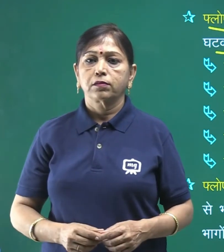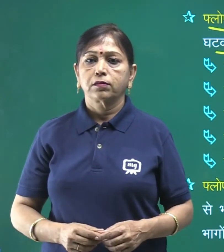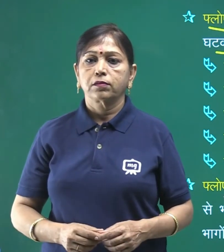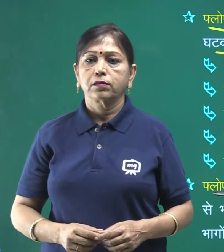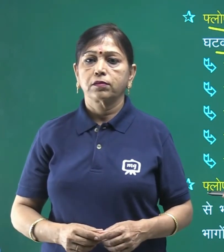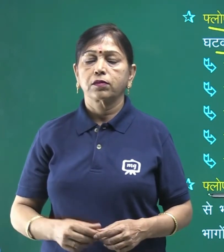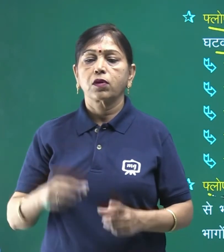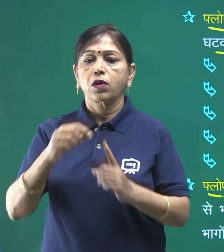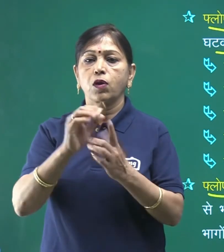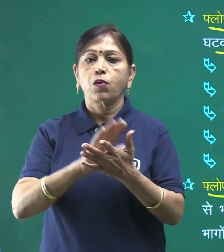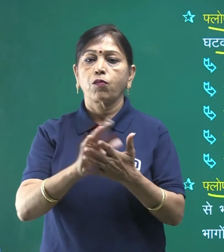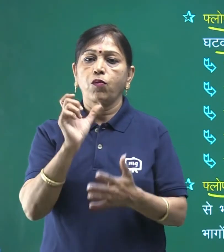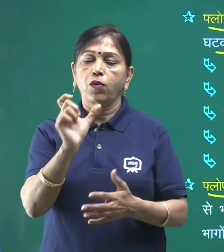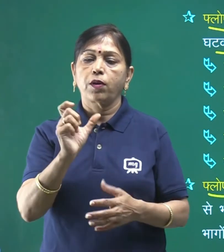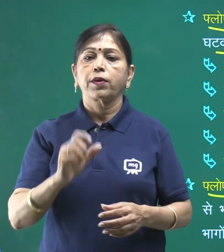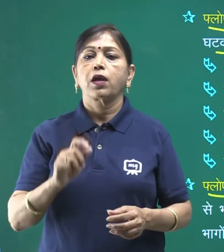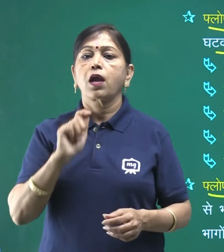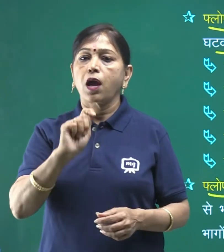फ्लोएम के कार्य,